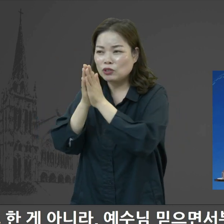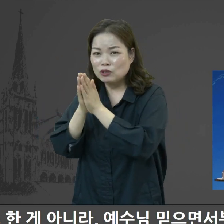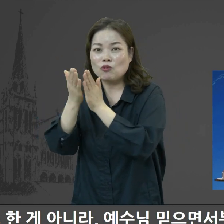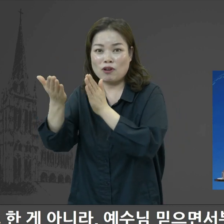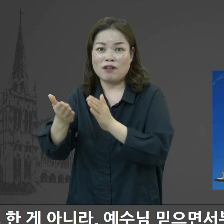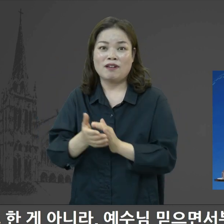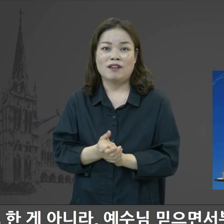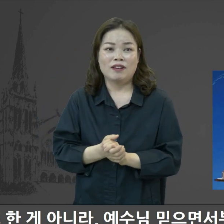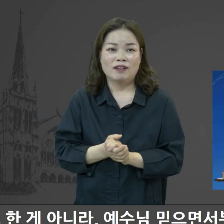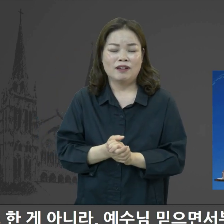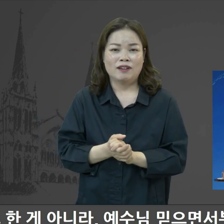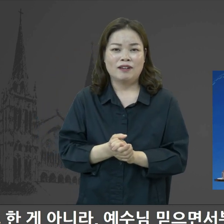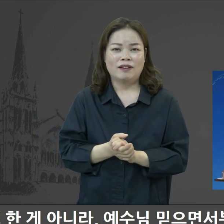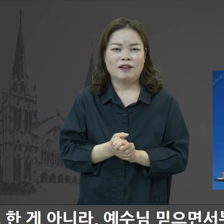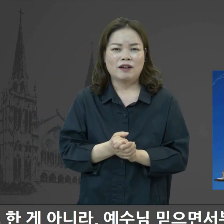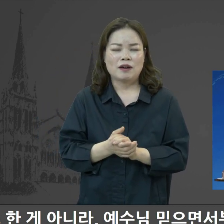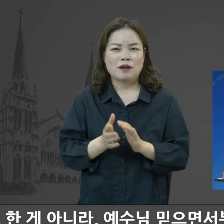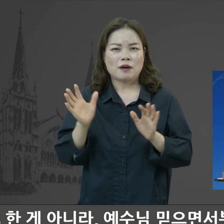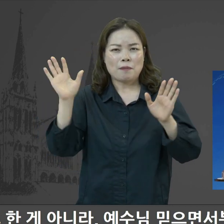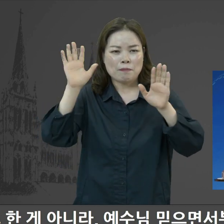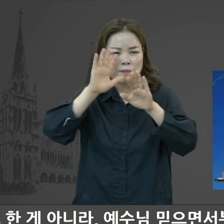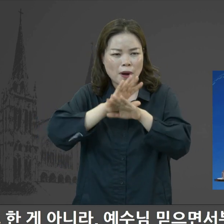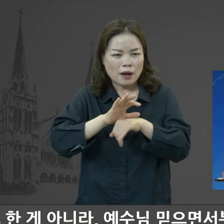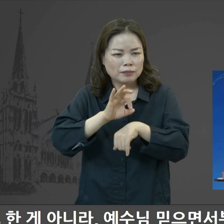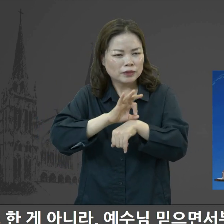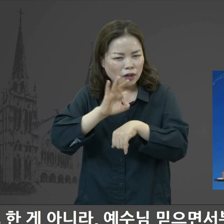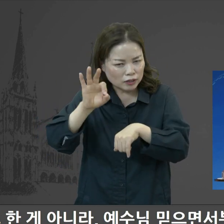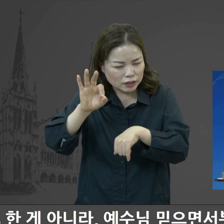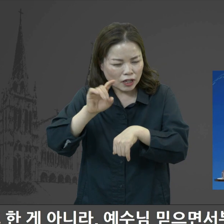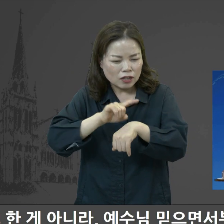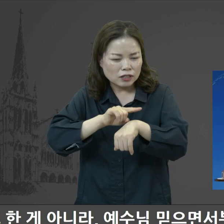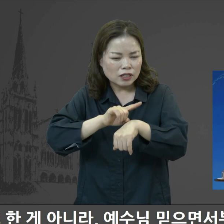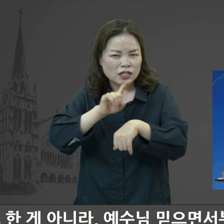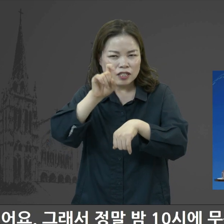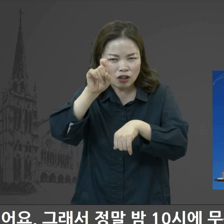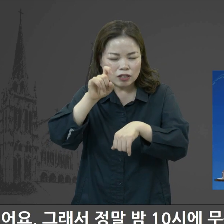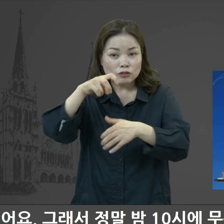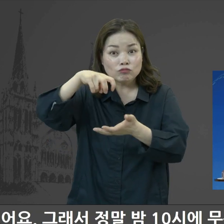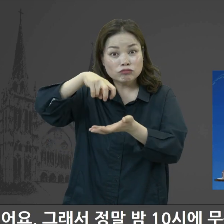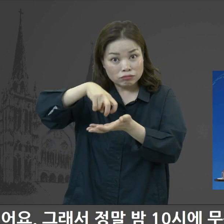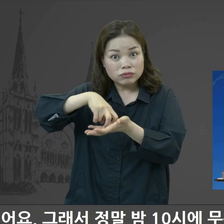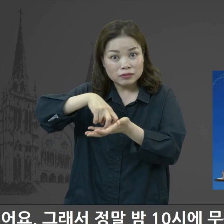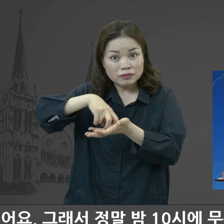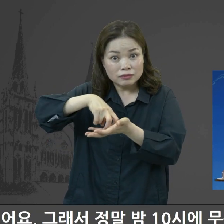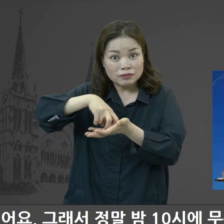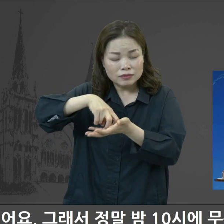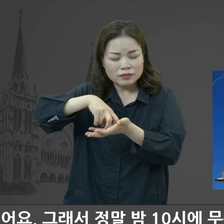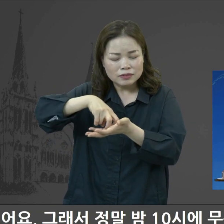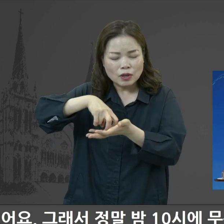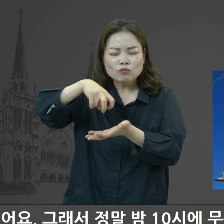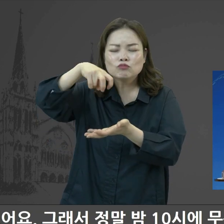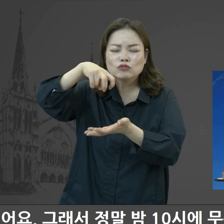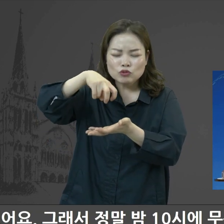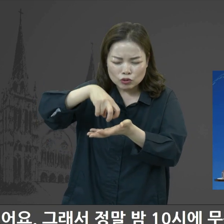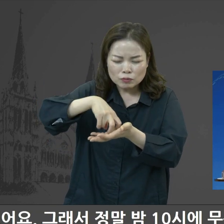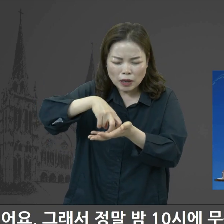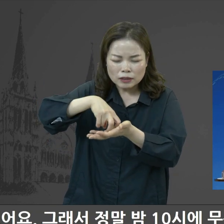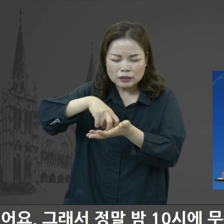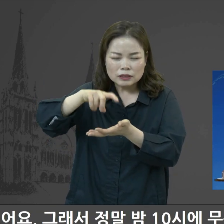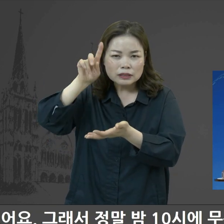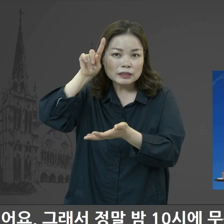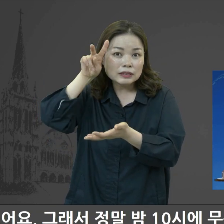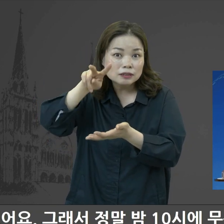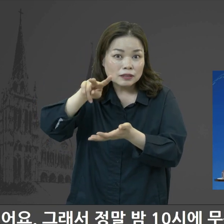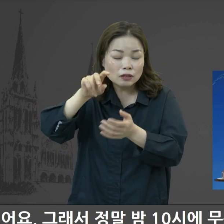그래갖고 정말 밤 10시에 무릎을 꿇던 11시에 무릎을 꿇던, 그냥 무릎만 꿇으면 그 이튿날